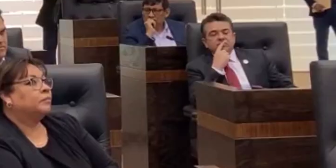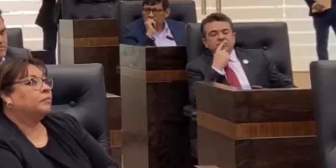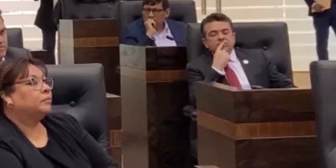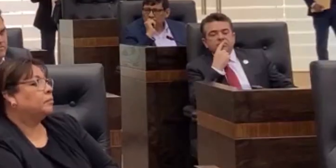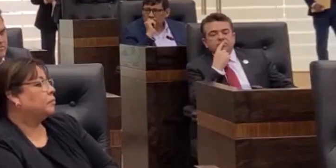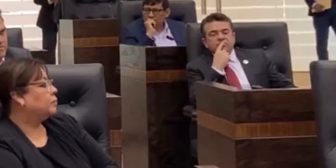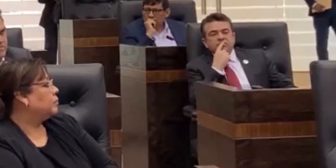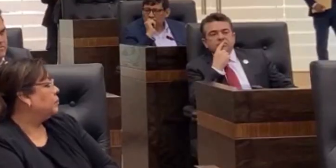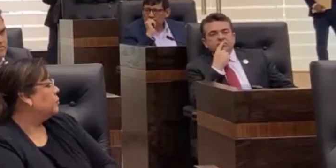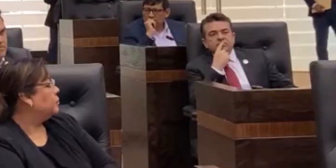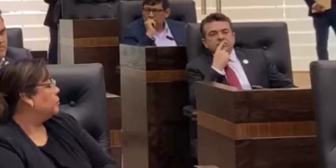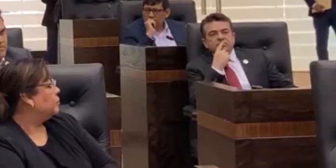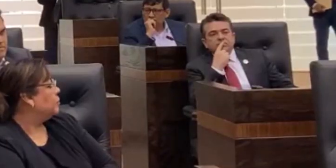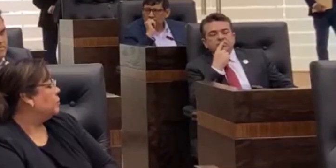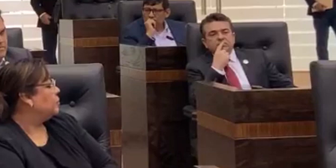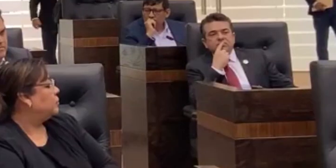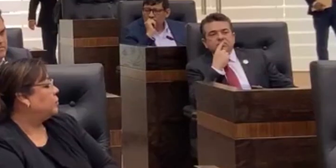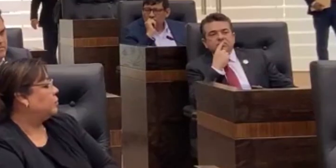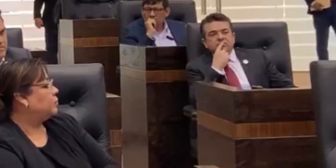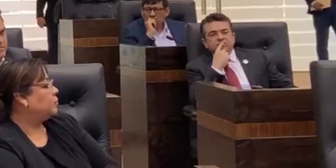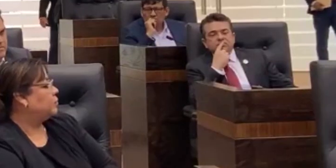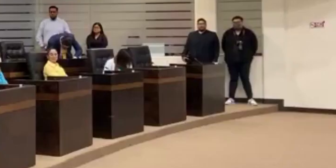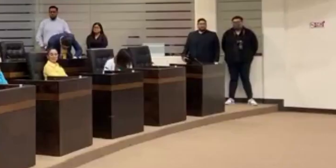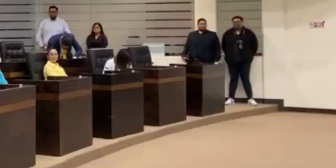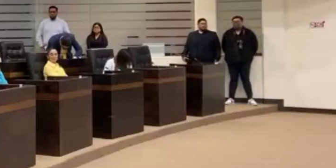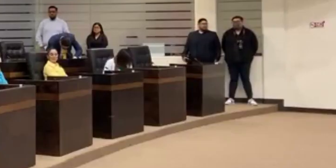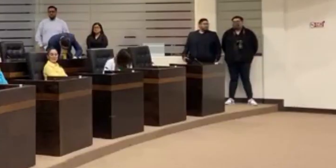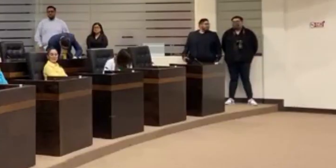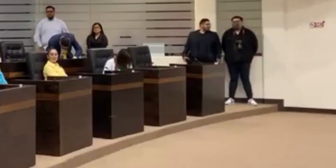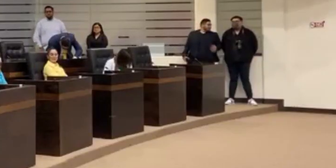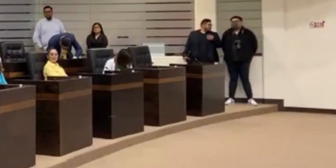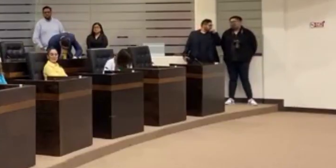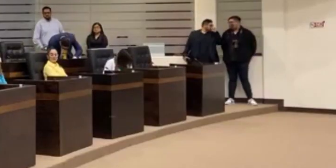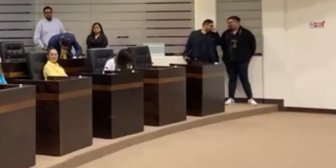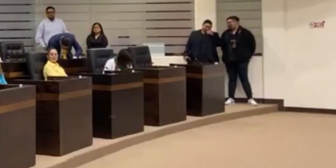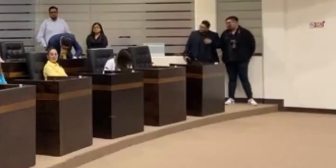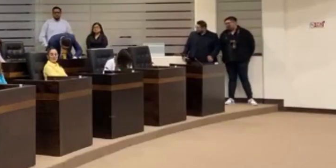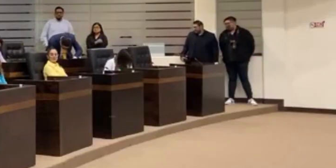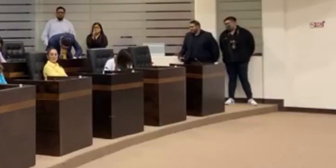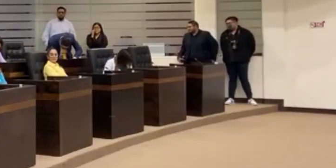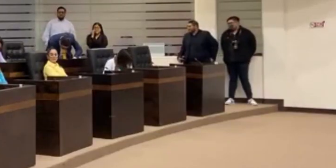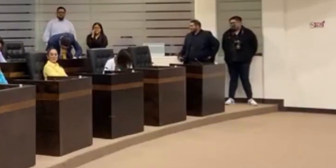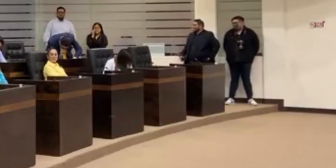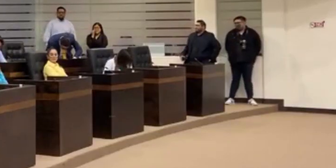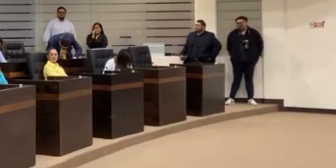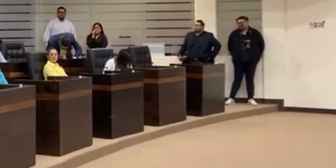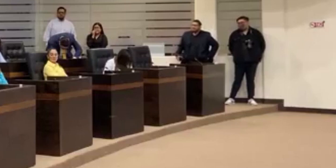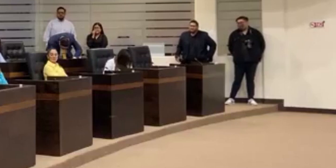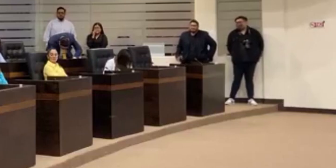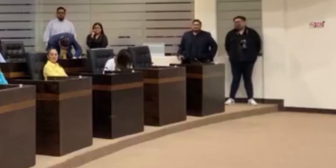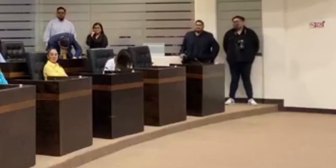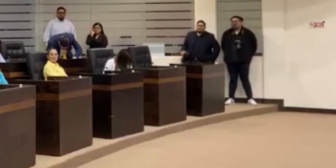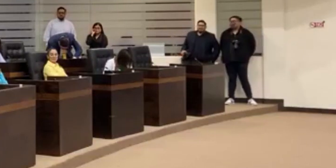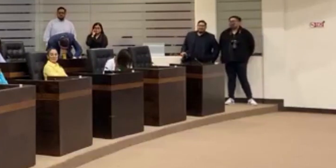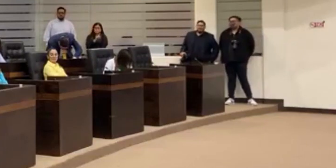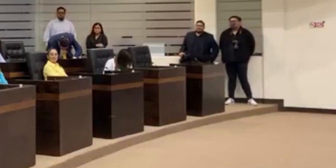lo que llamó la atención que a diferencia de otros tiempos fue la presencia en gradas de la lider de los burócratas Blanca